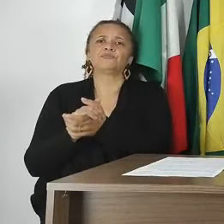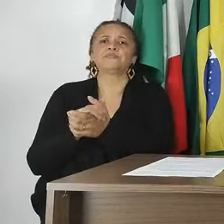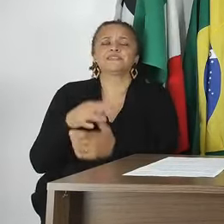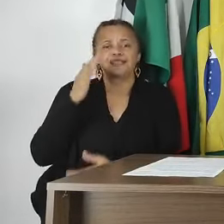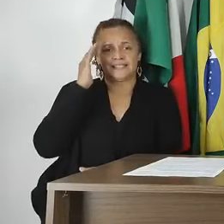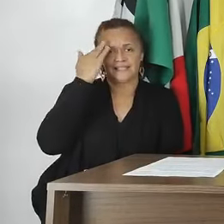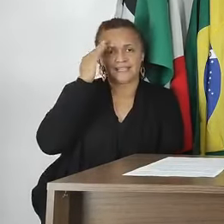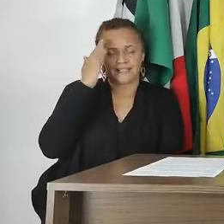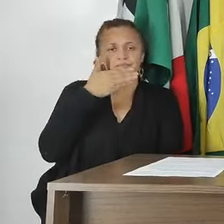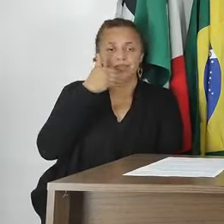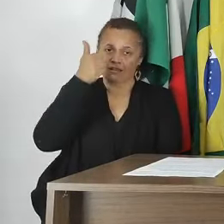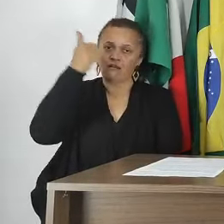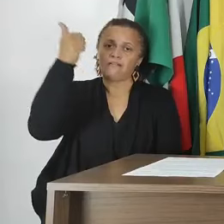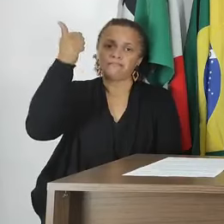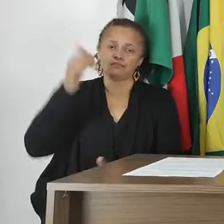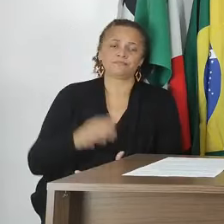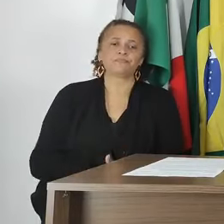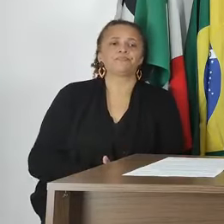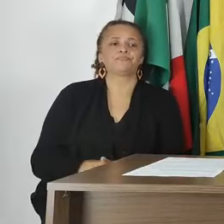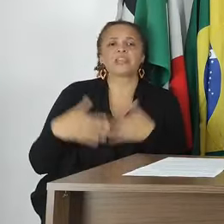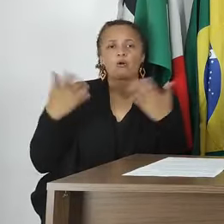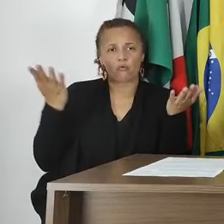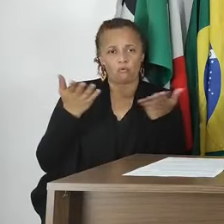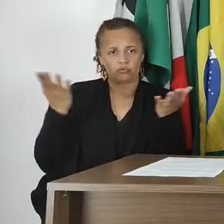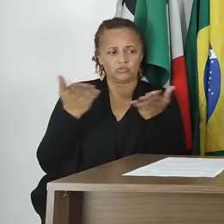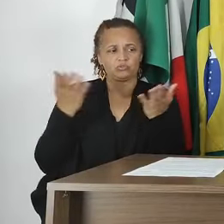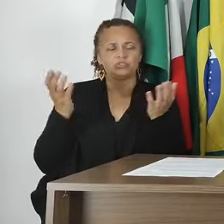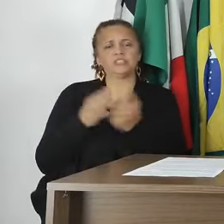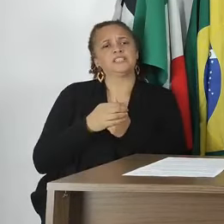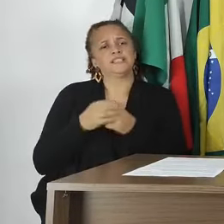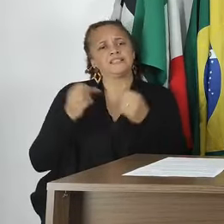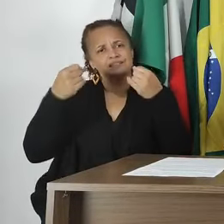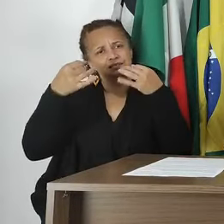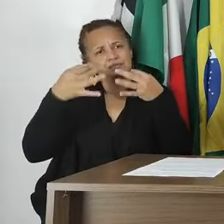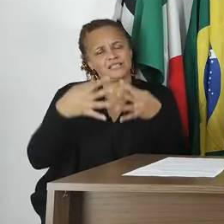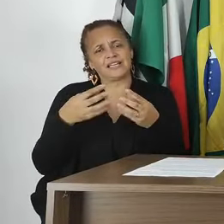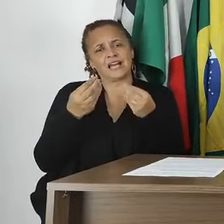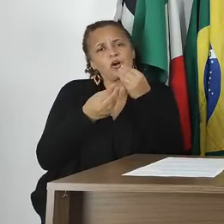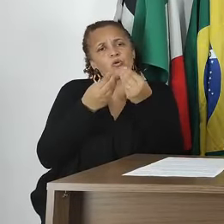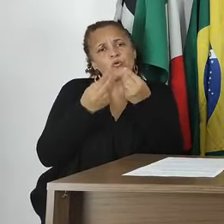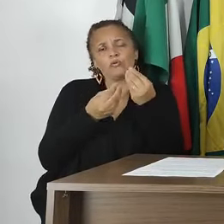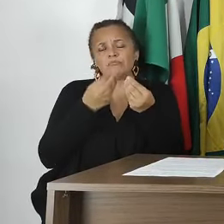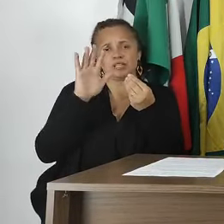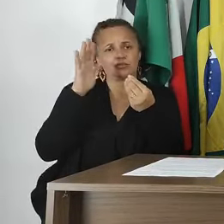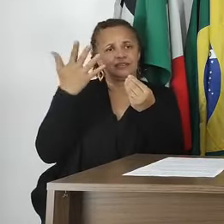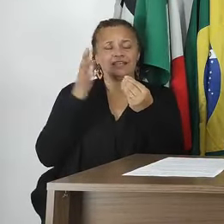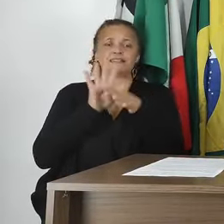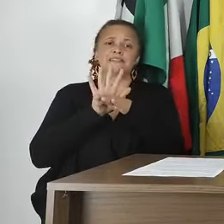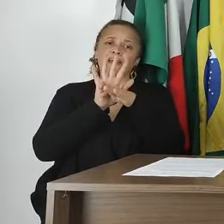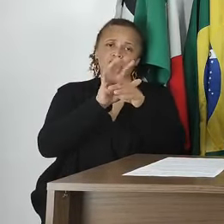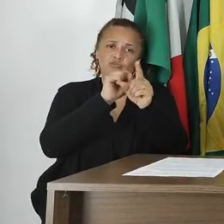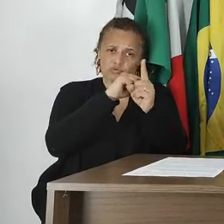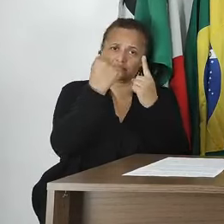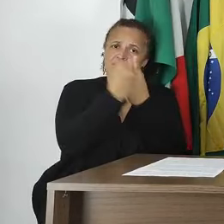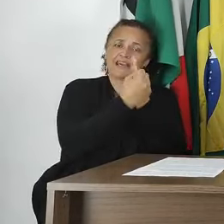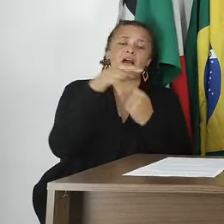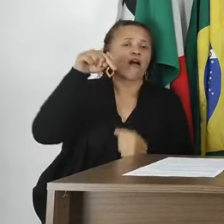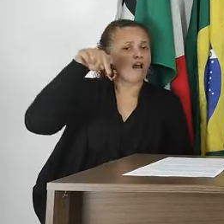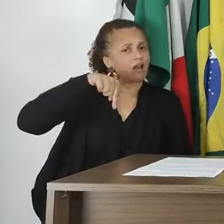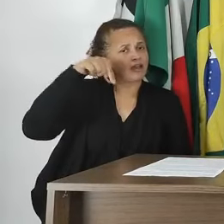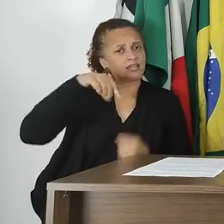do Senhor. Então, o que eu quero trazer para vocês é explicar o funcionamento da ação social na nossa